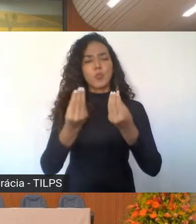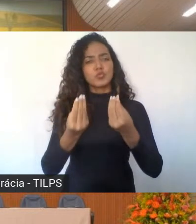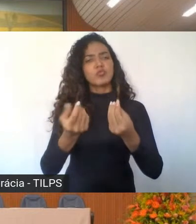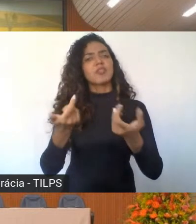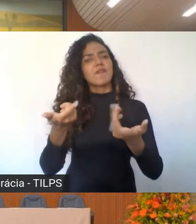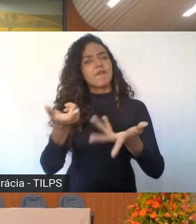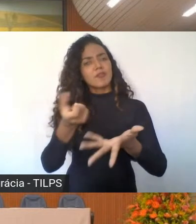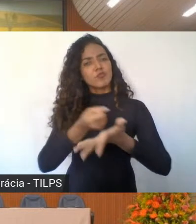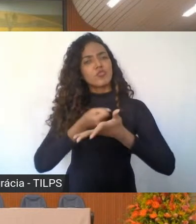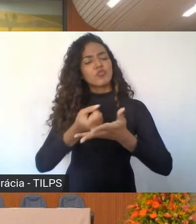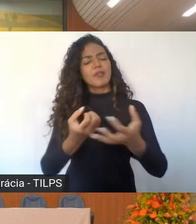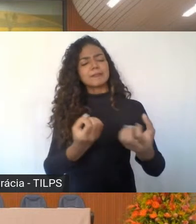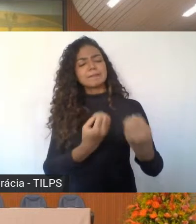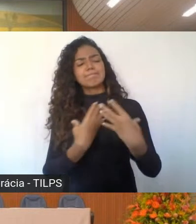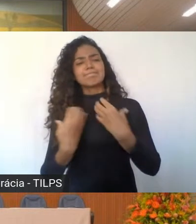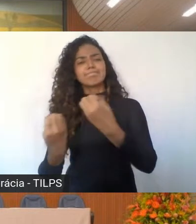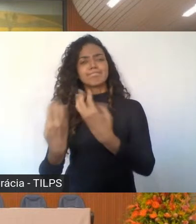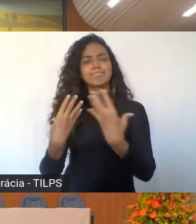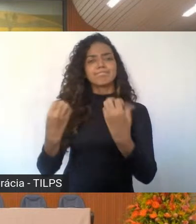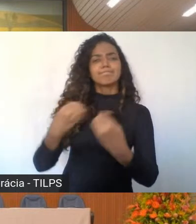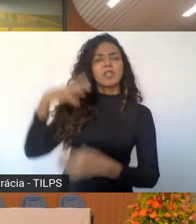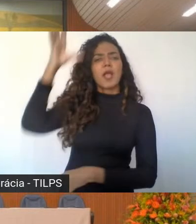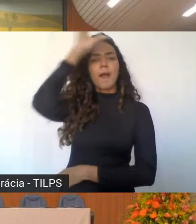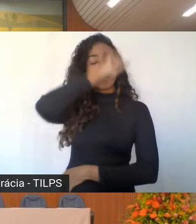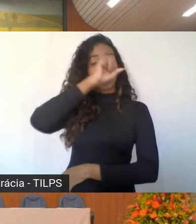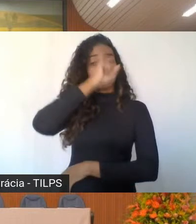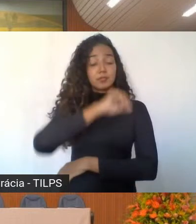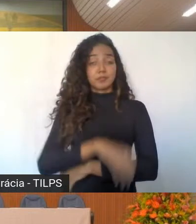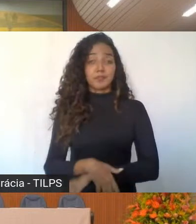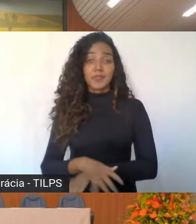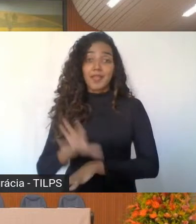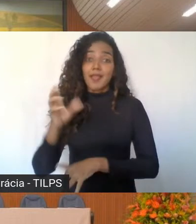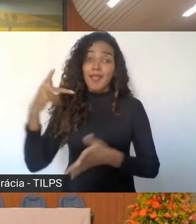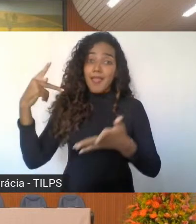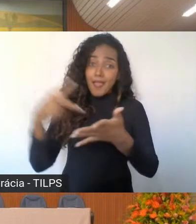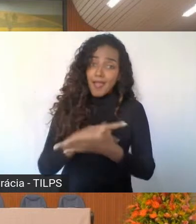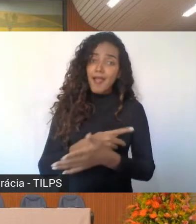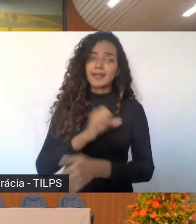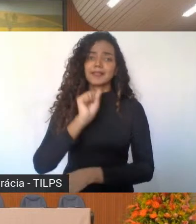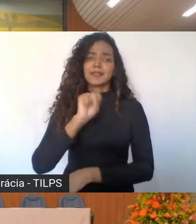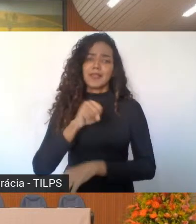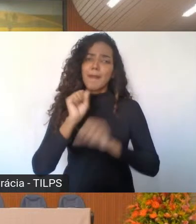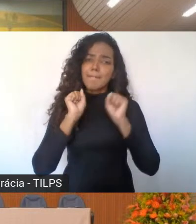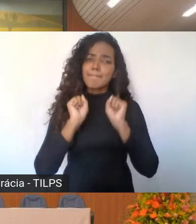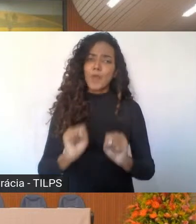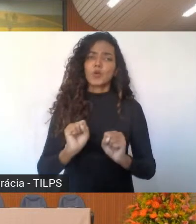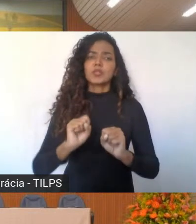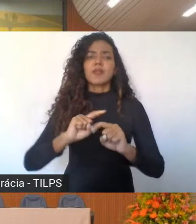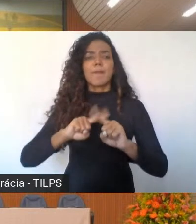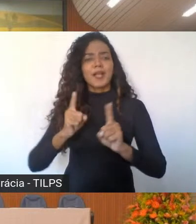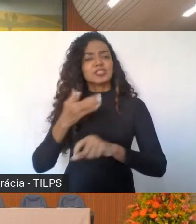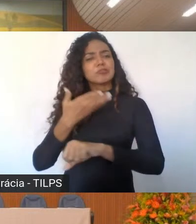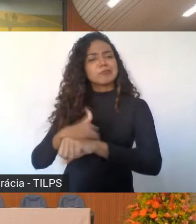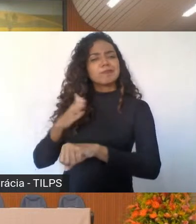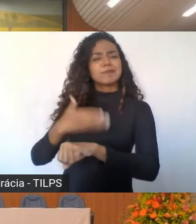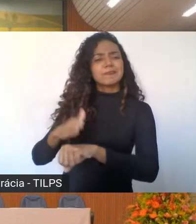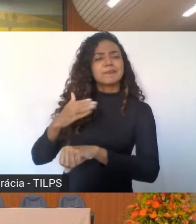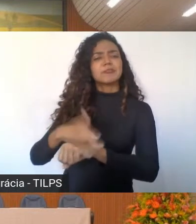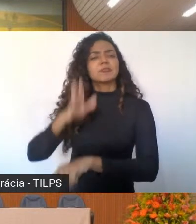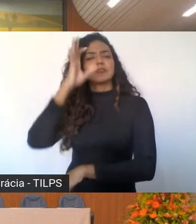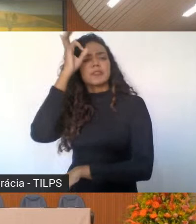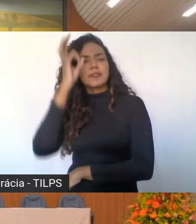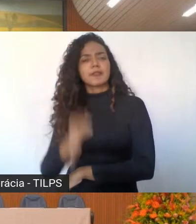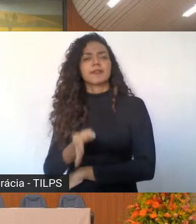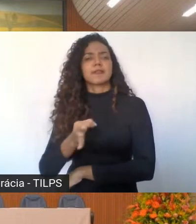bastante. Pode ser que a gente ainda erre, mas a gente está errando, tentando acertar, encontrar um caminho novo,